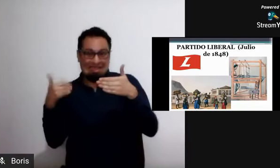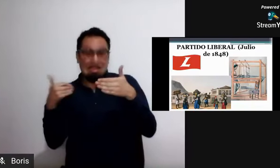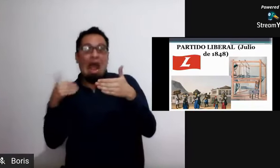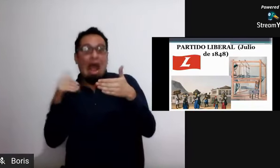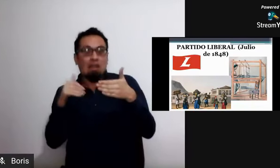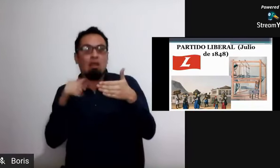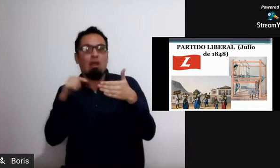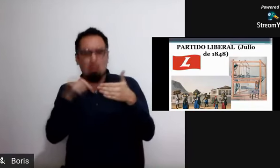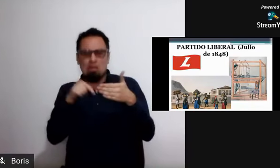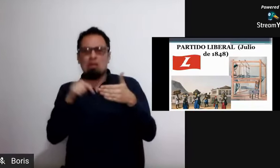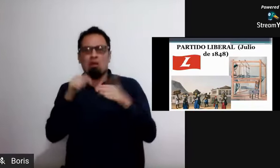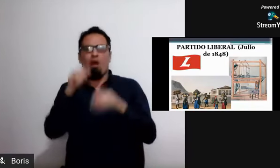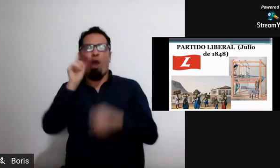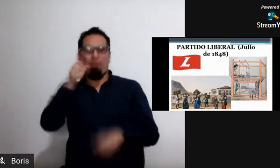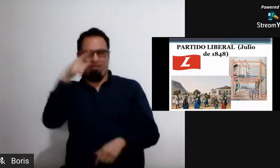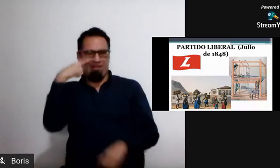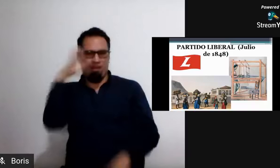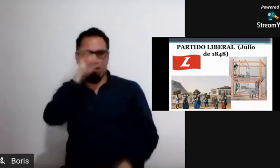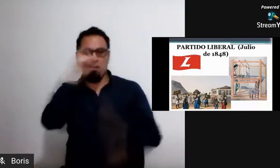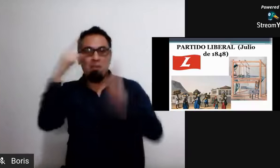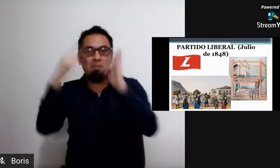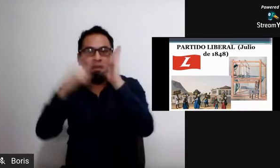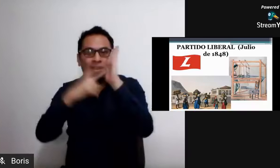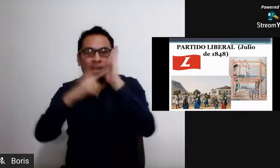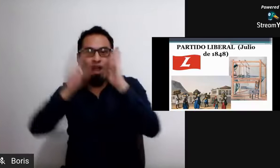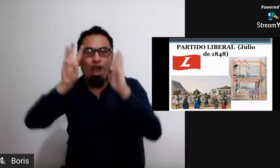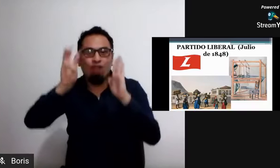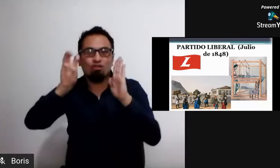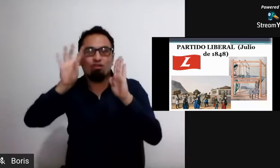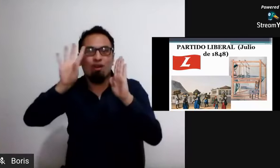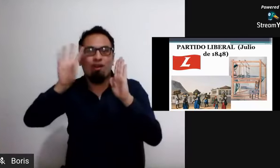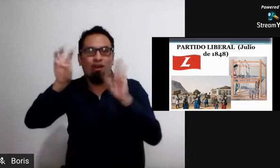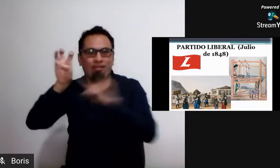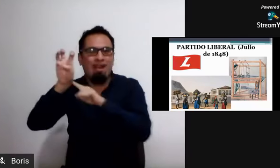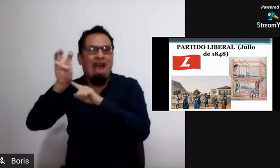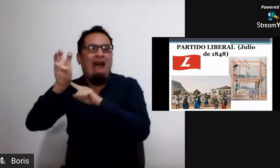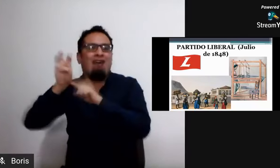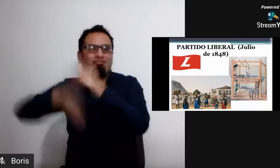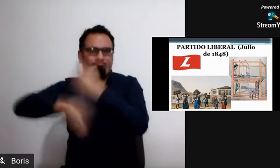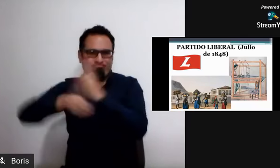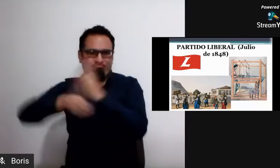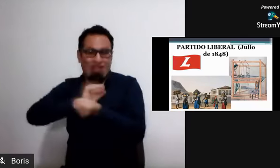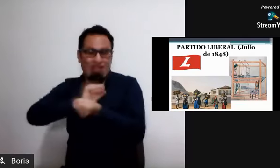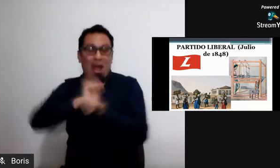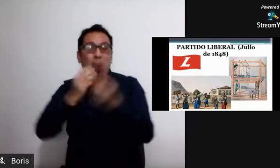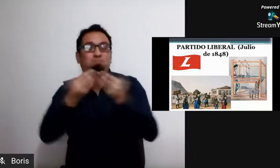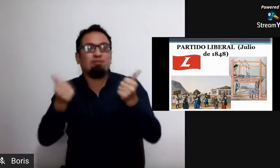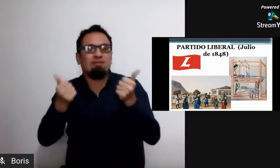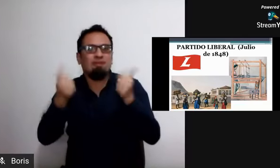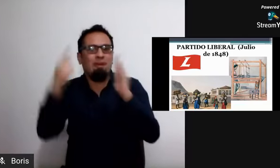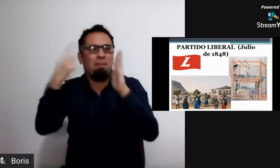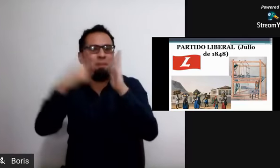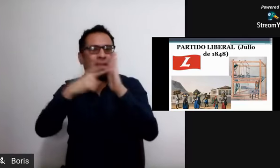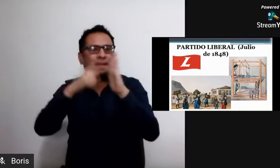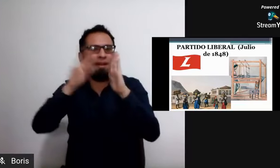1851, mucho antes de esa fecha, Es decir,